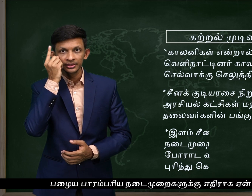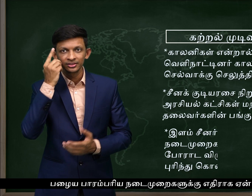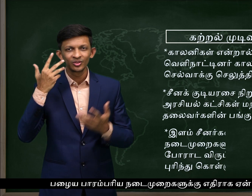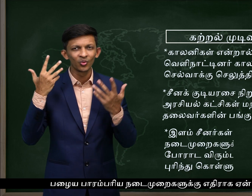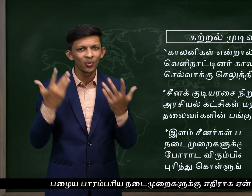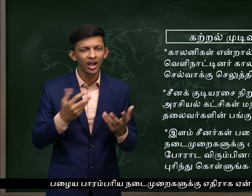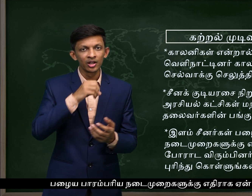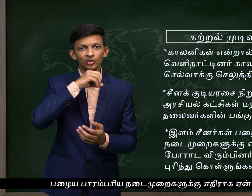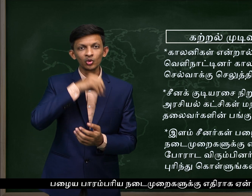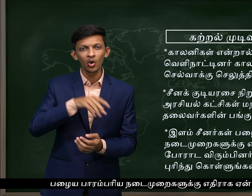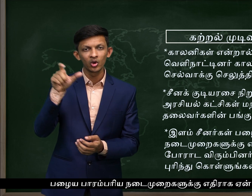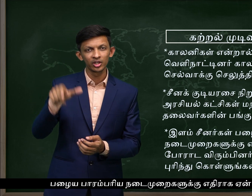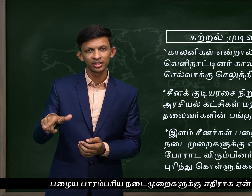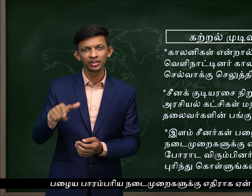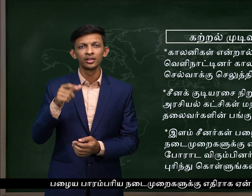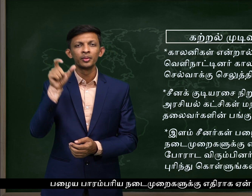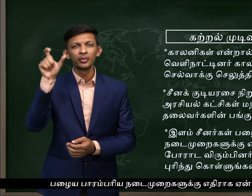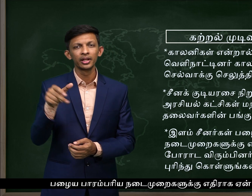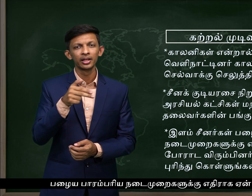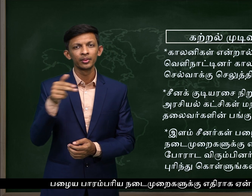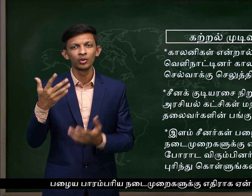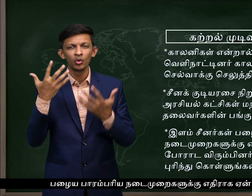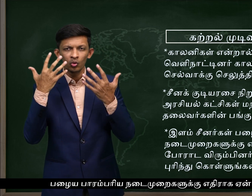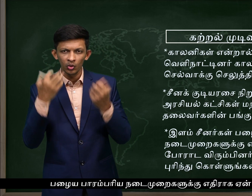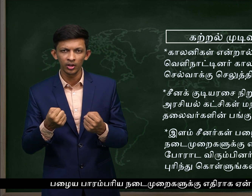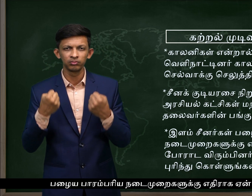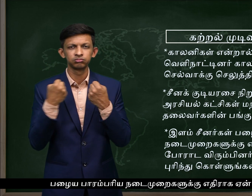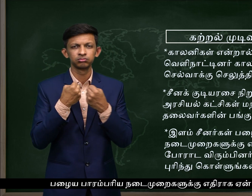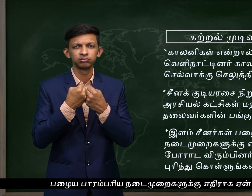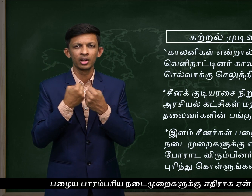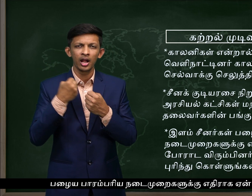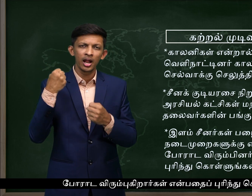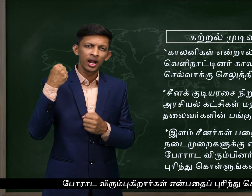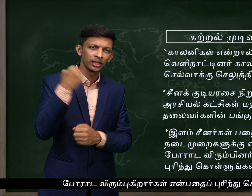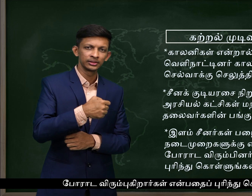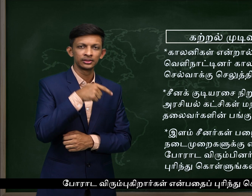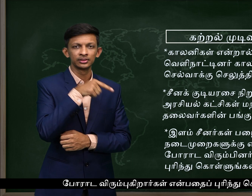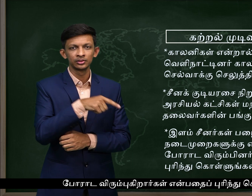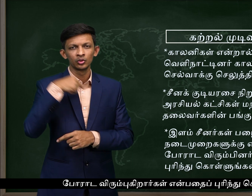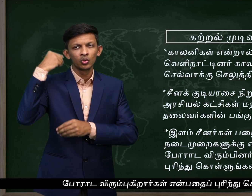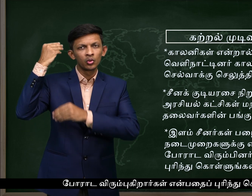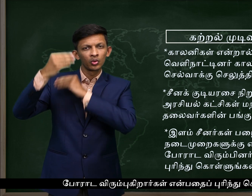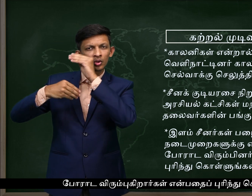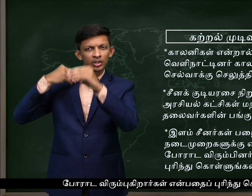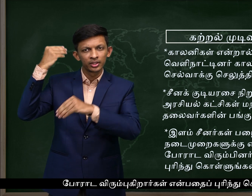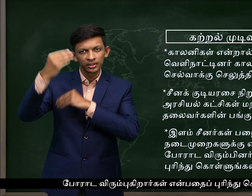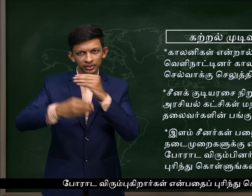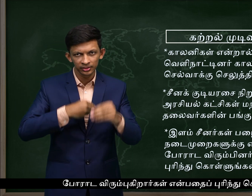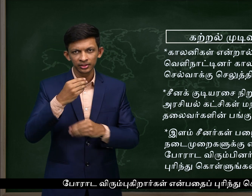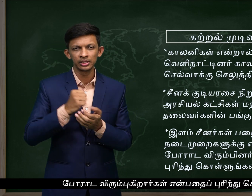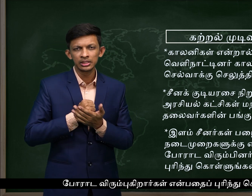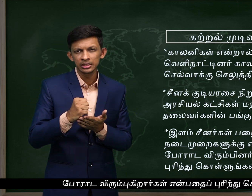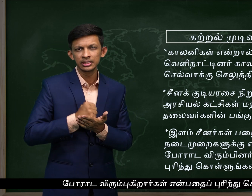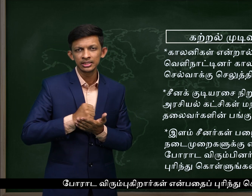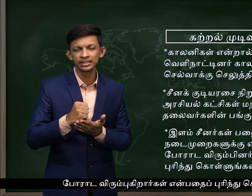பழைய பாரம்பரிய நடைமுறைகளுக்கு எதிராக ஏன் இளம் சீனர்கள் போராட விரும்புகிறார்கள் என்பதை புரிந்து